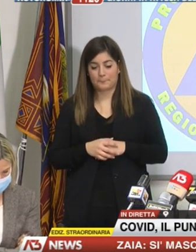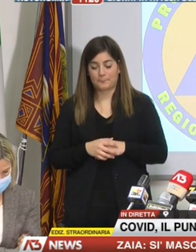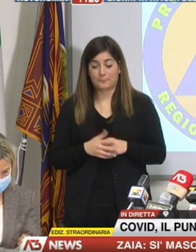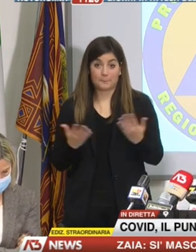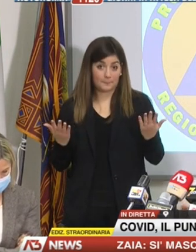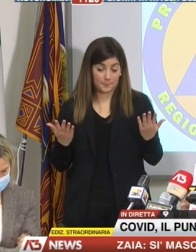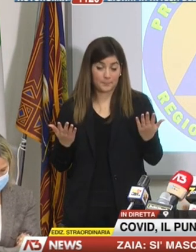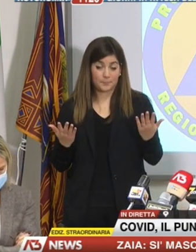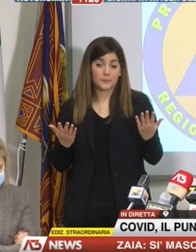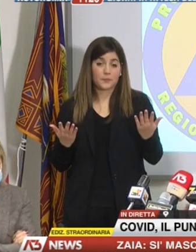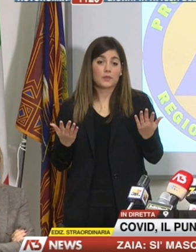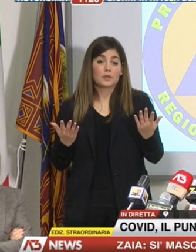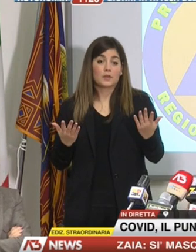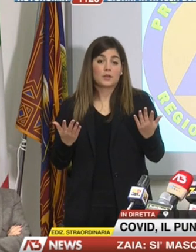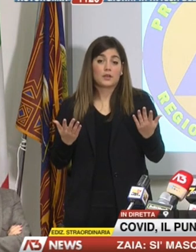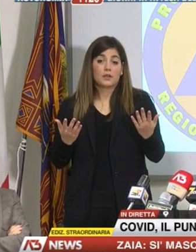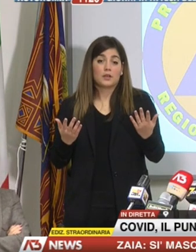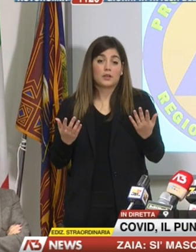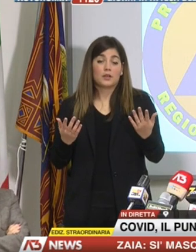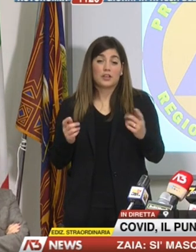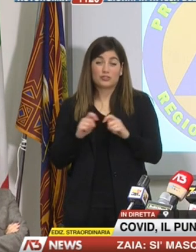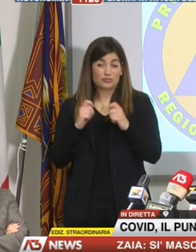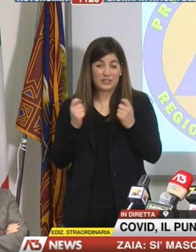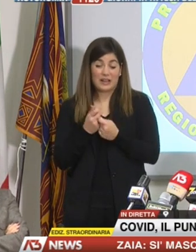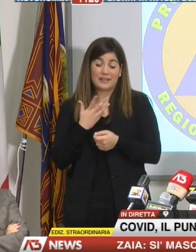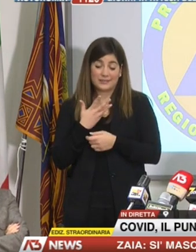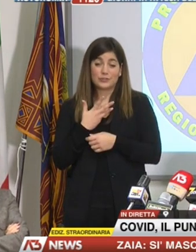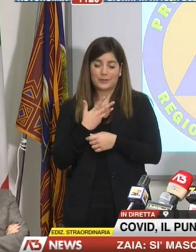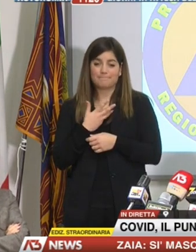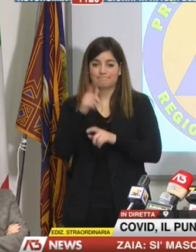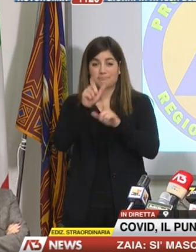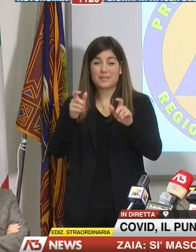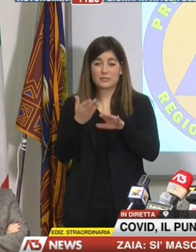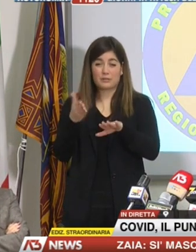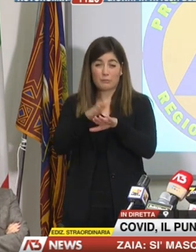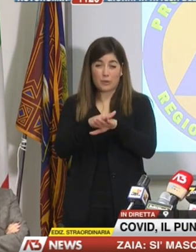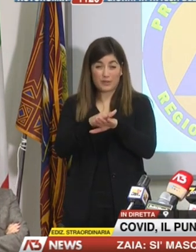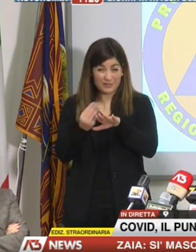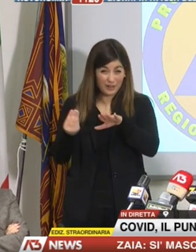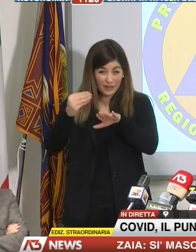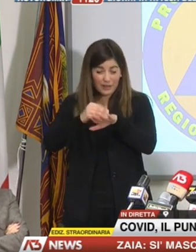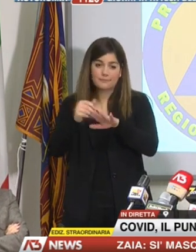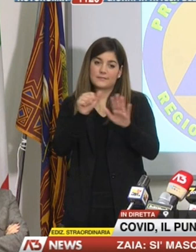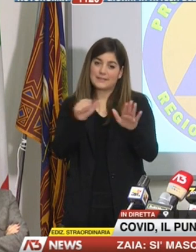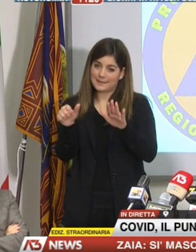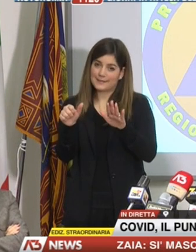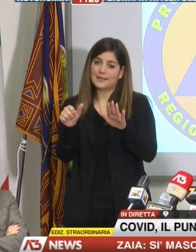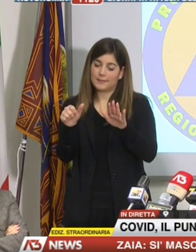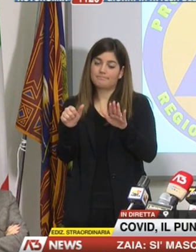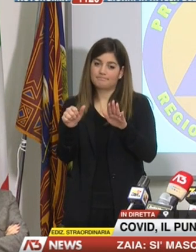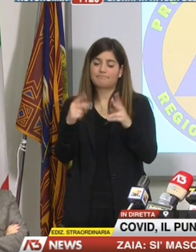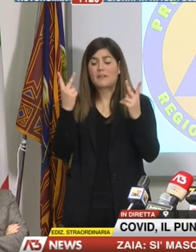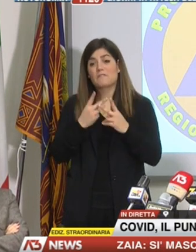Guardate, nelle considerazioni 66 morti in più nelle ultime 24 ore. Nelle considerazioni che abbiamo fatto stamattina,